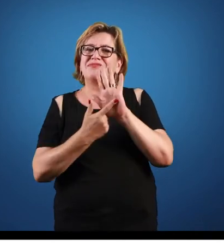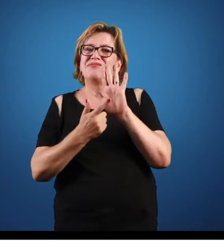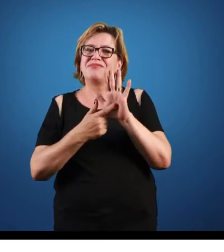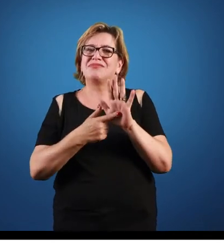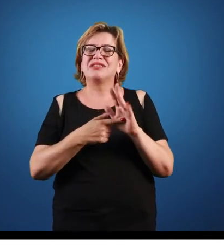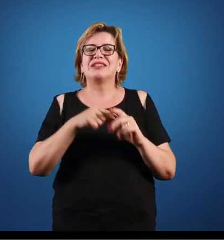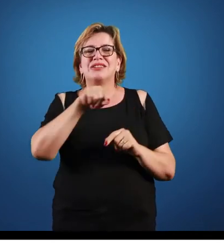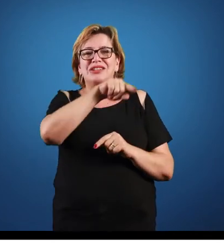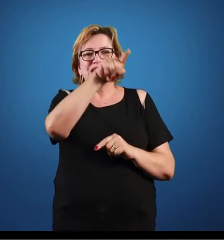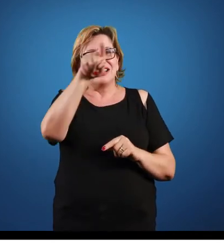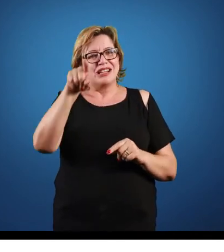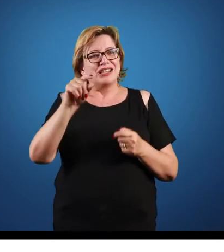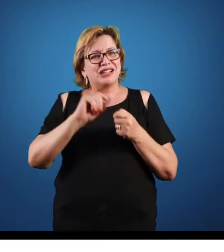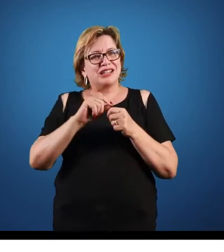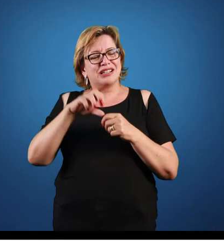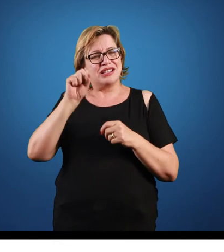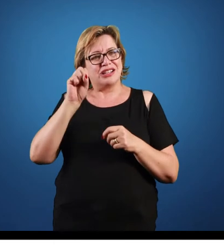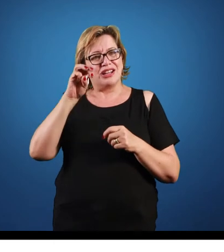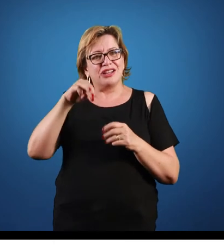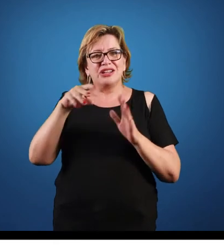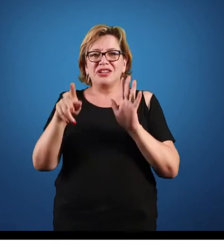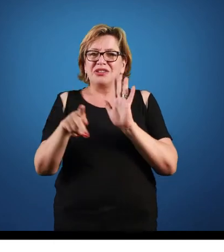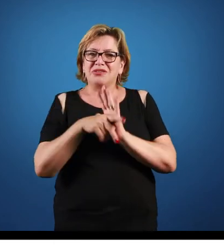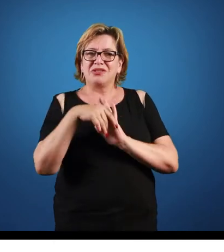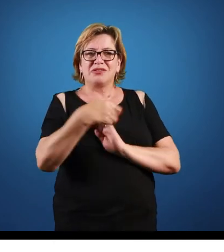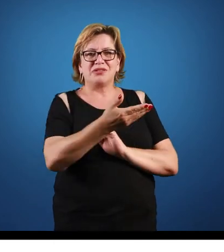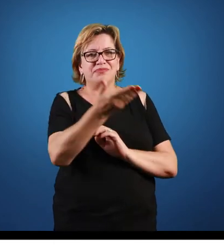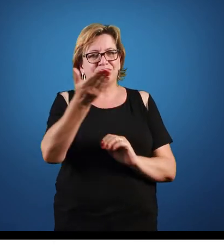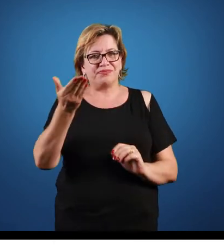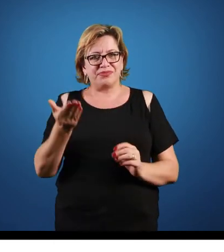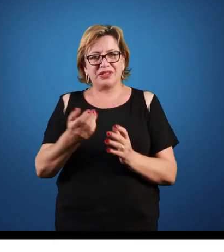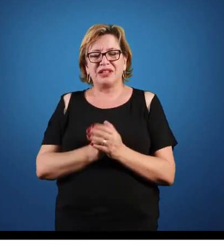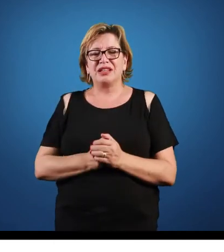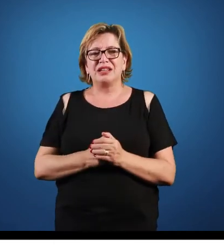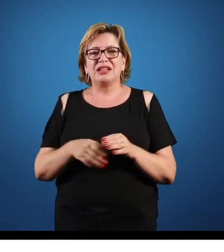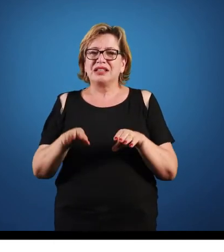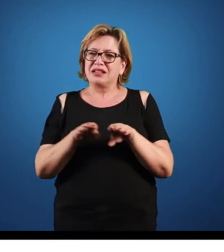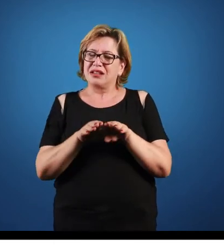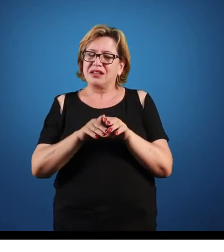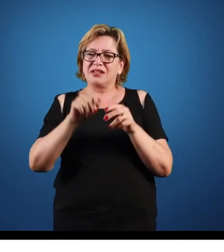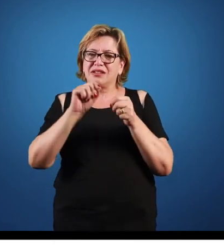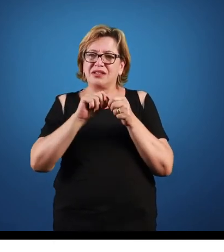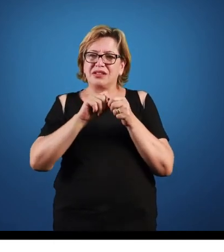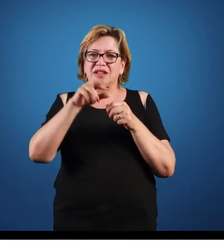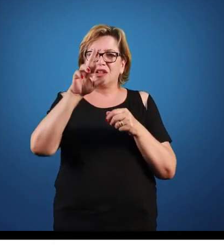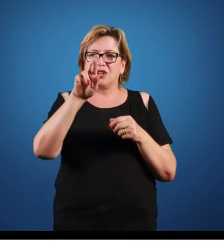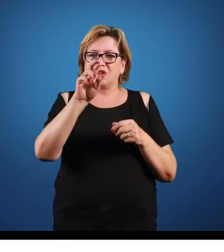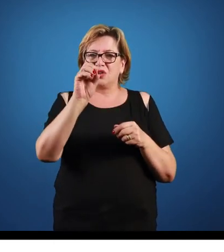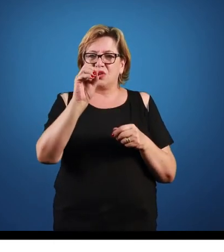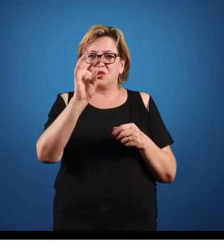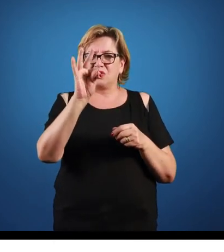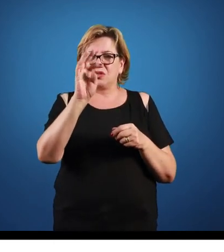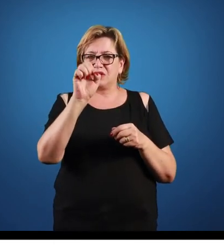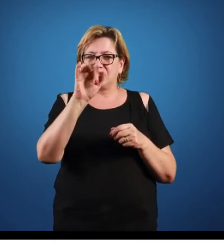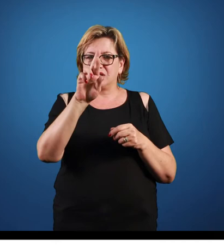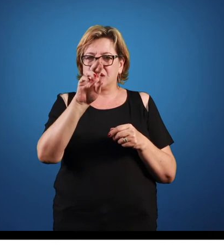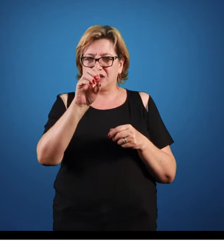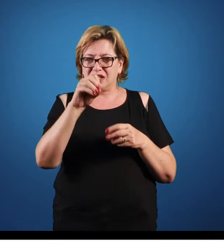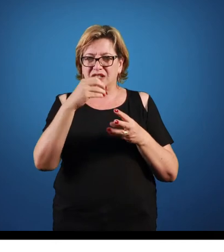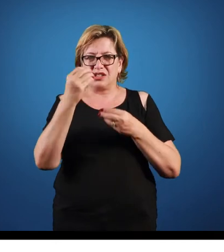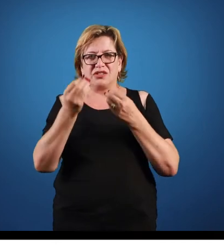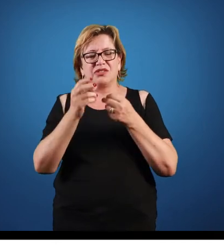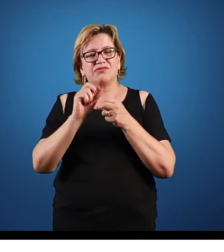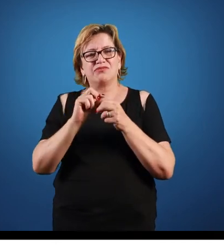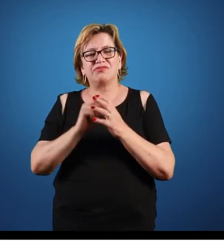está curtindo de vocês é a mesma coisa pra proteger o professor montar um roteiro também a gente vai sempre ficar exemplificá e